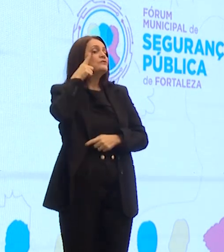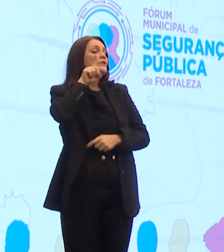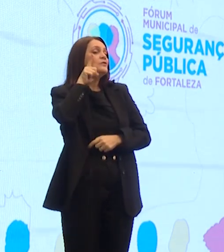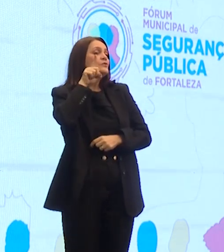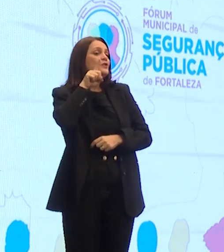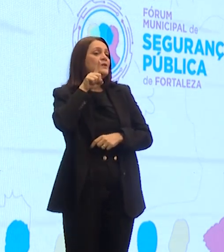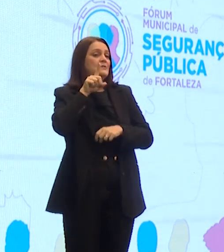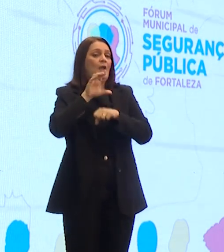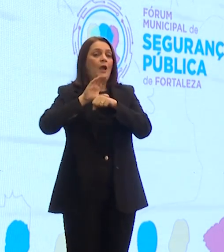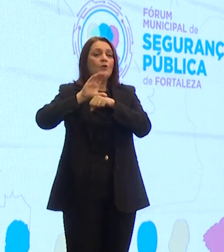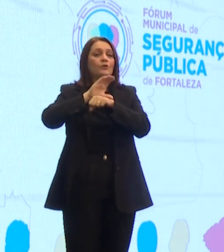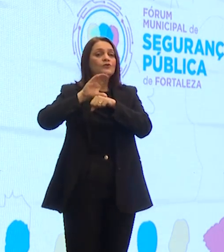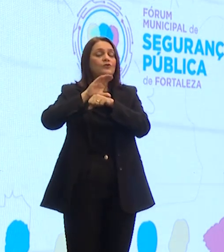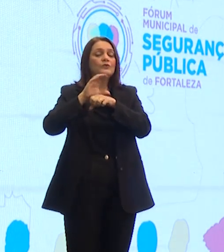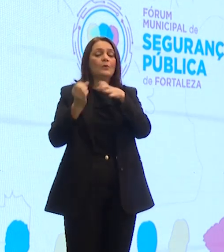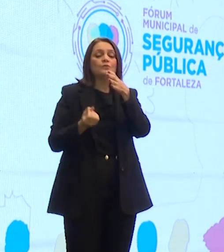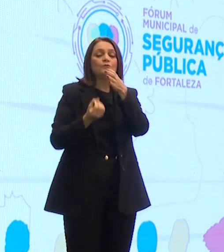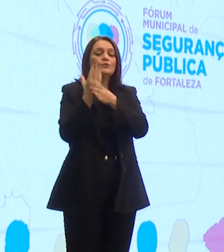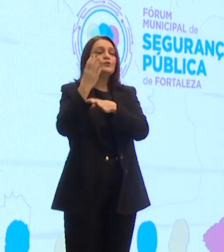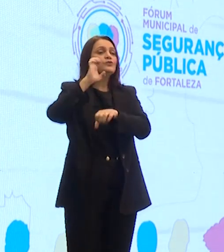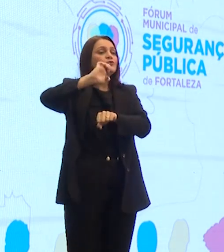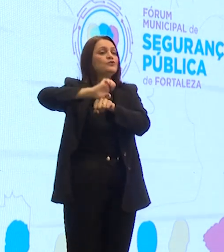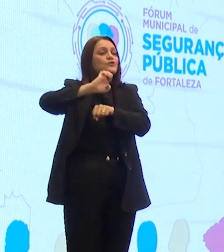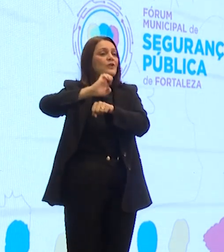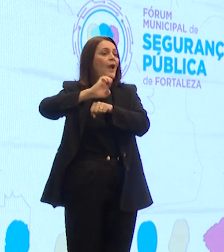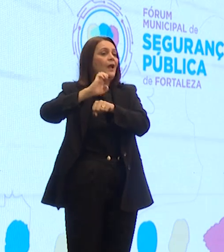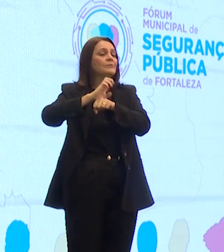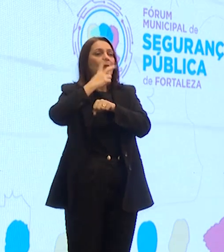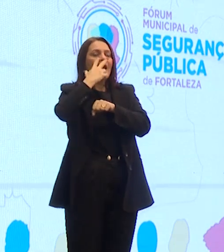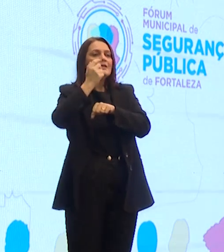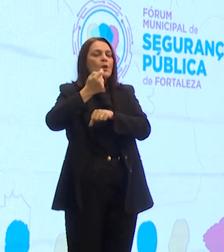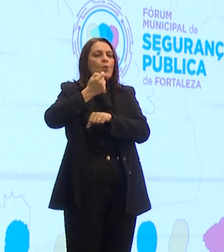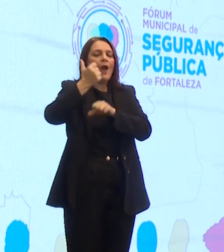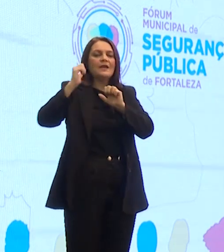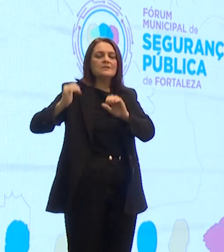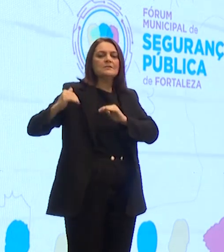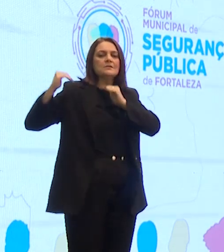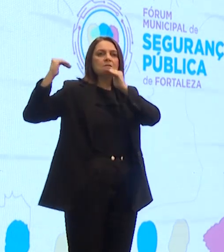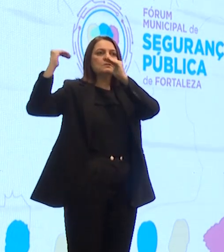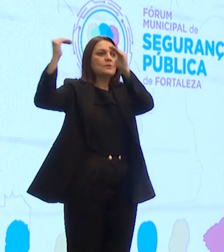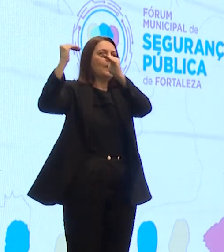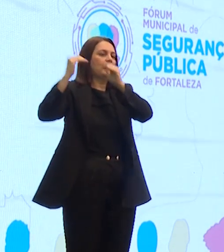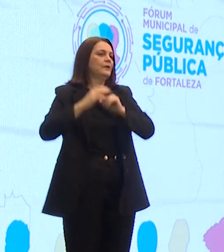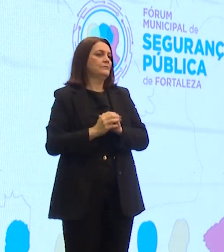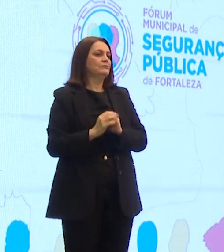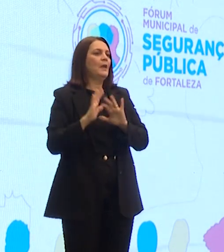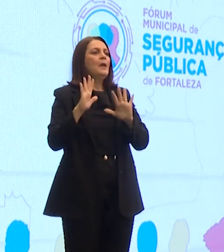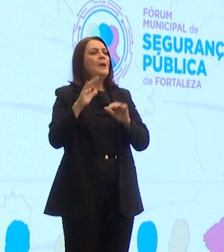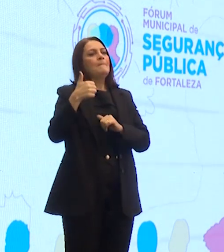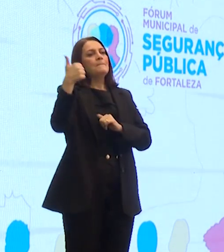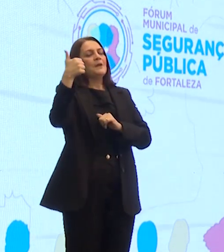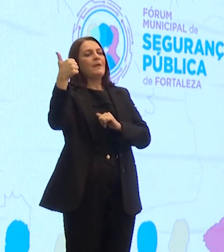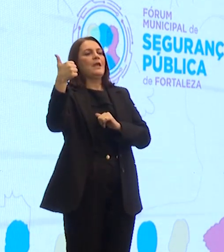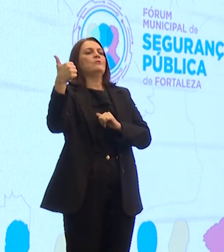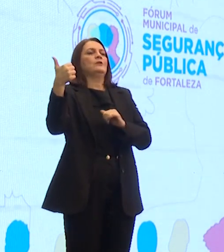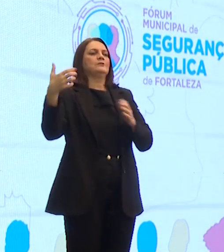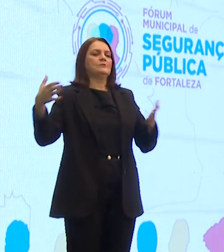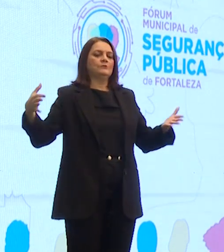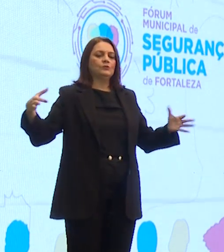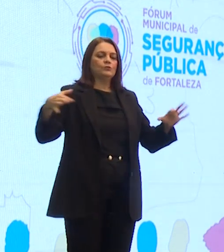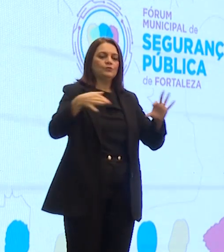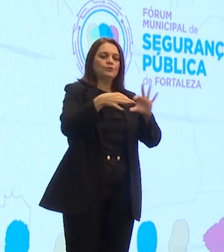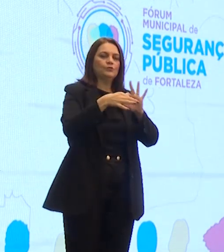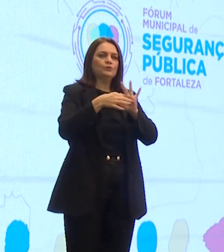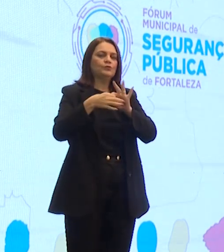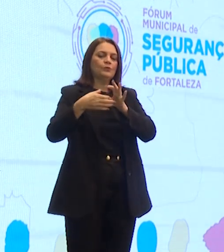surge de estados quase que soberanos, que se aglomeram inicialmente numa confederação, os